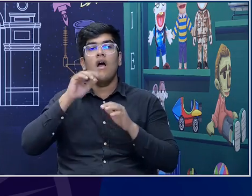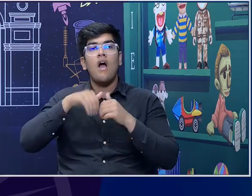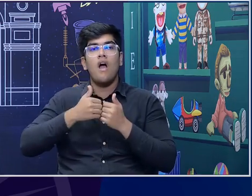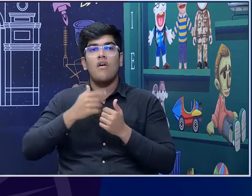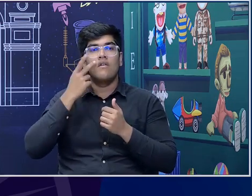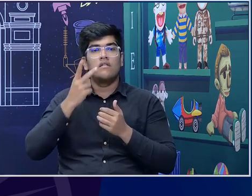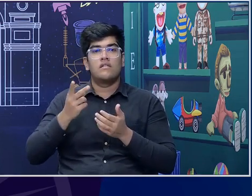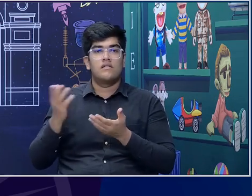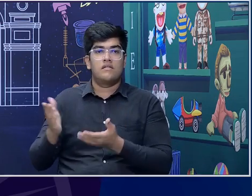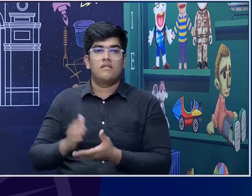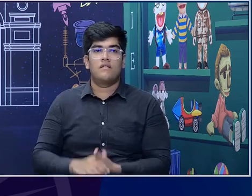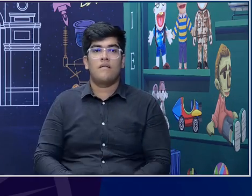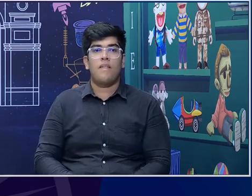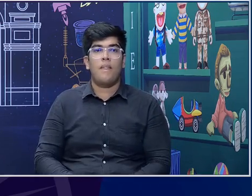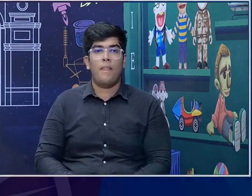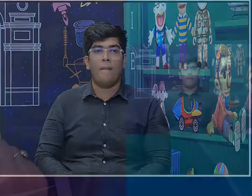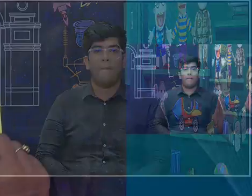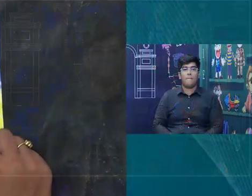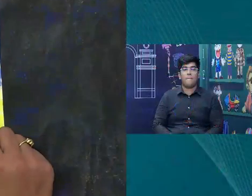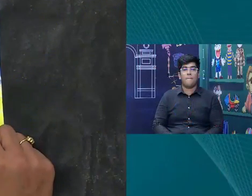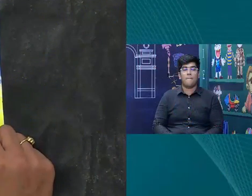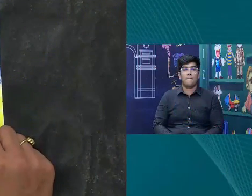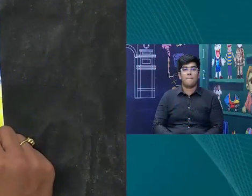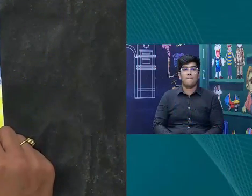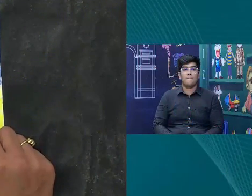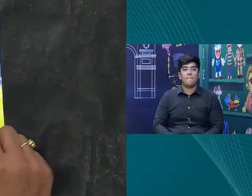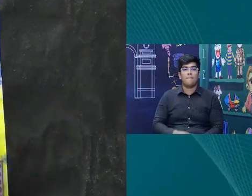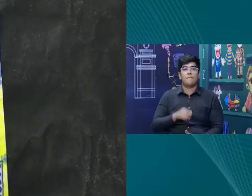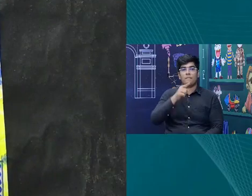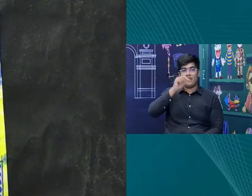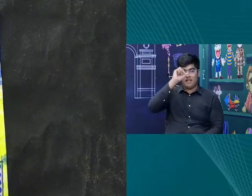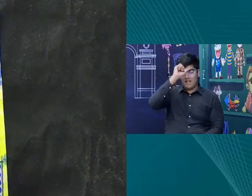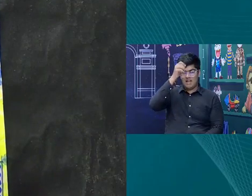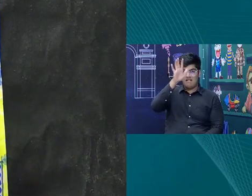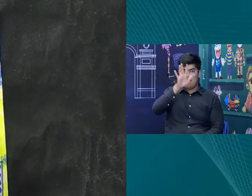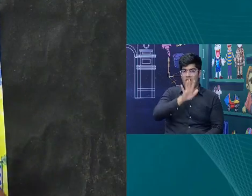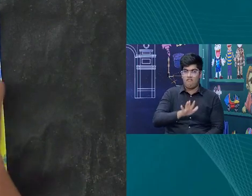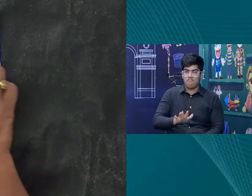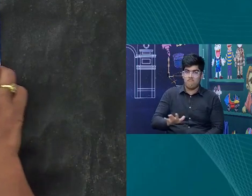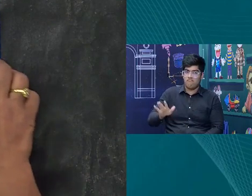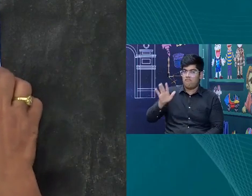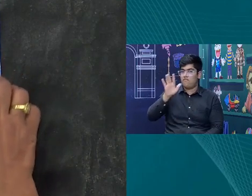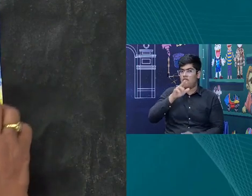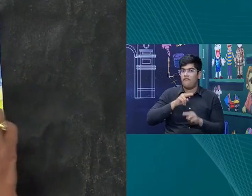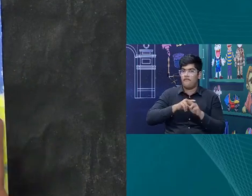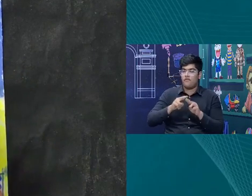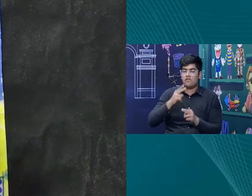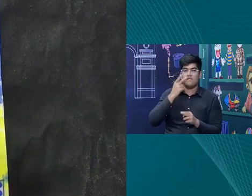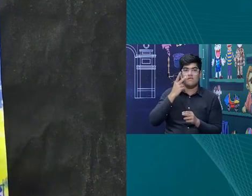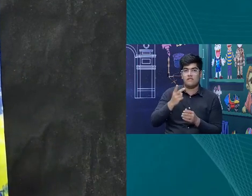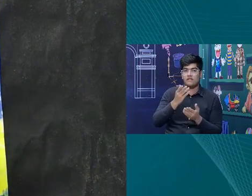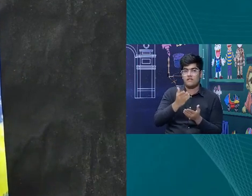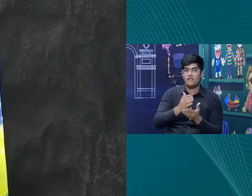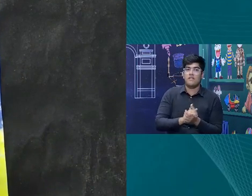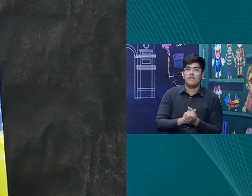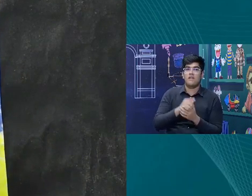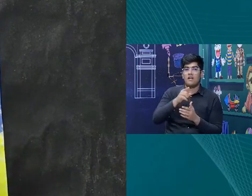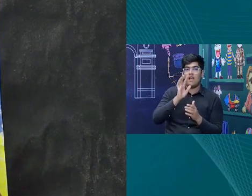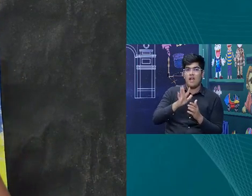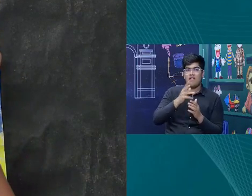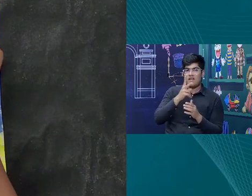देख पा रहे हैं अगर स्क्रीन के अंदर एक भारत पूरा जो बड़ा हमारा दिख रहा है पूरा भारत इसमें कितनी